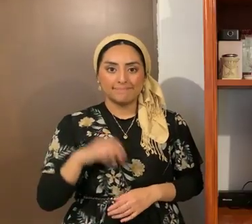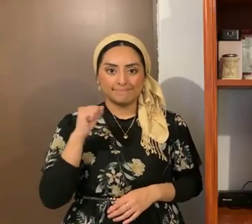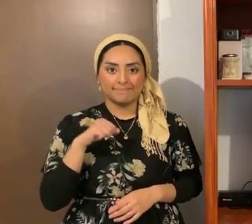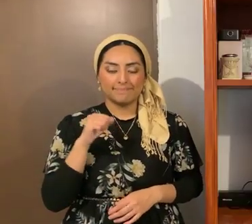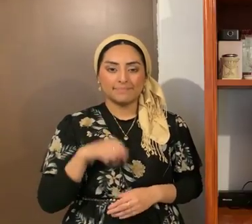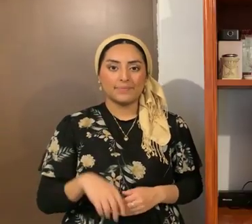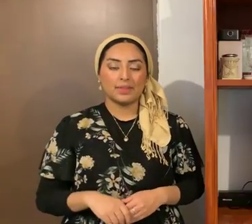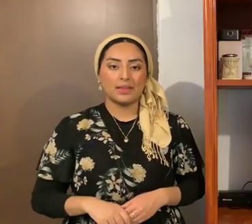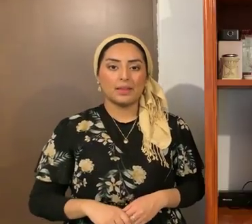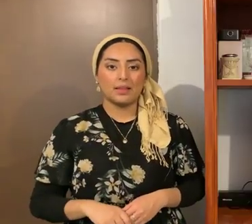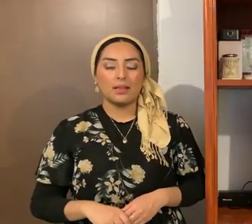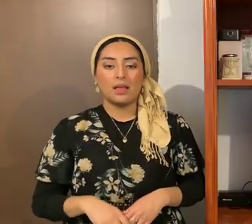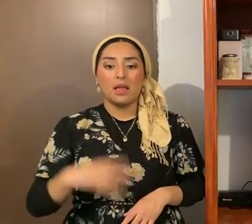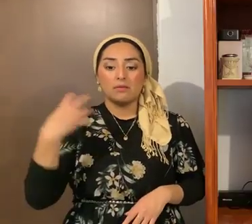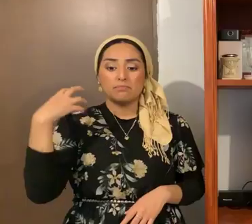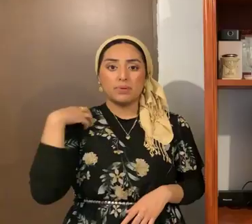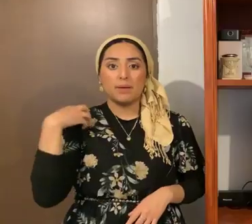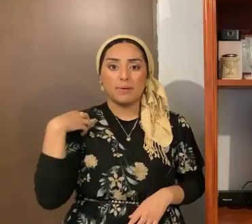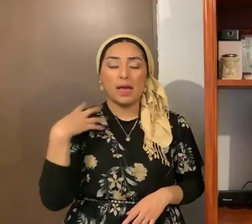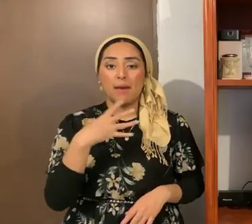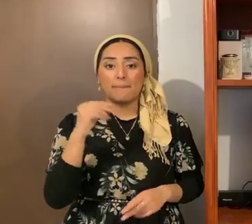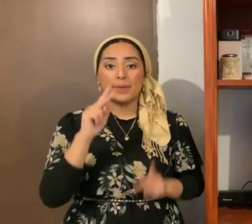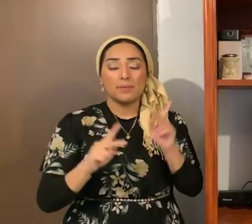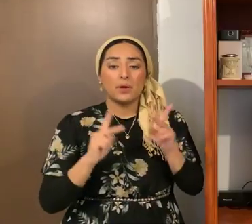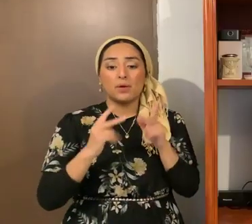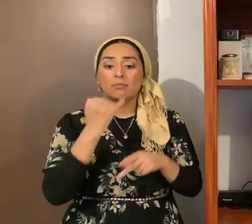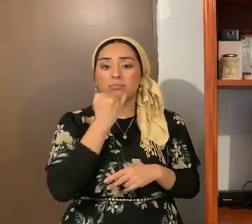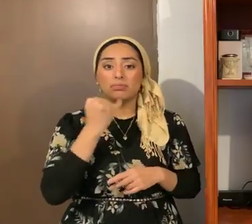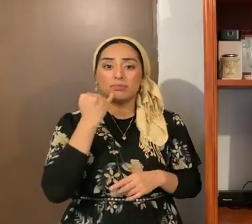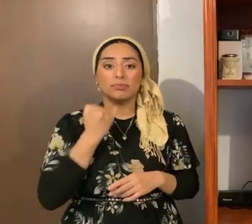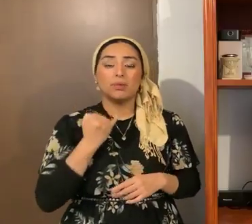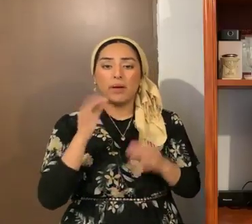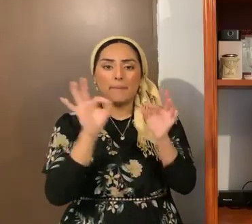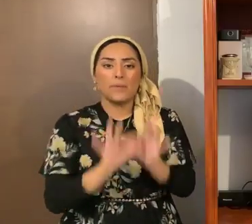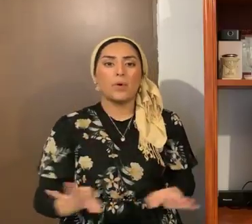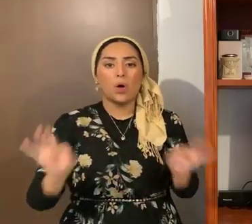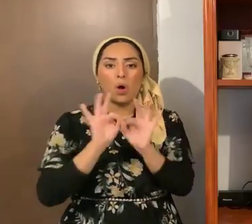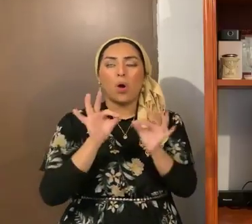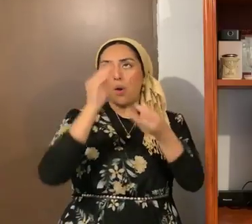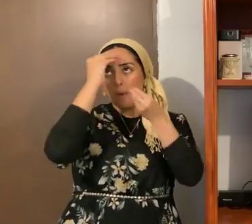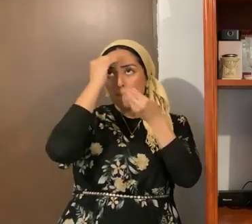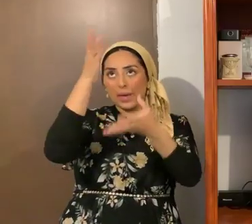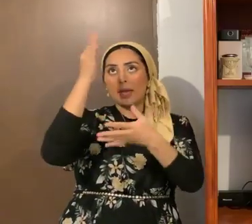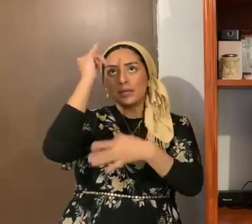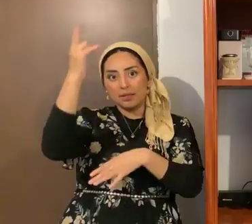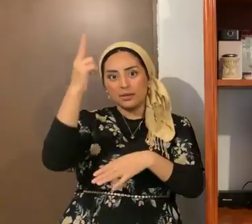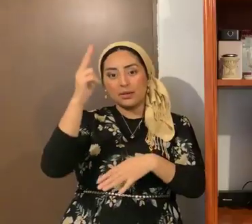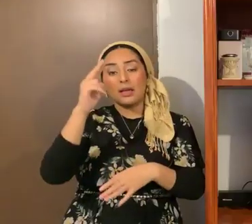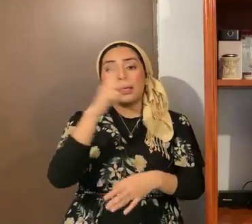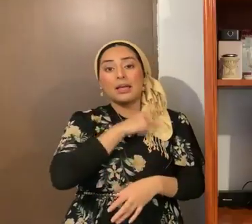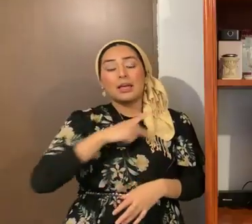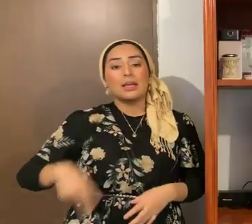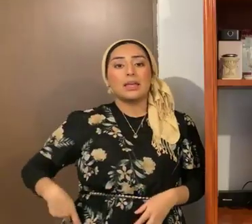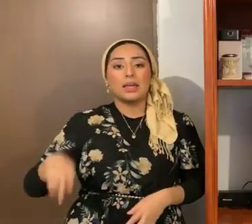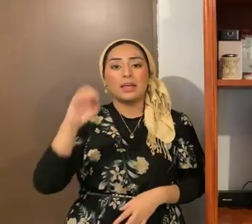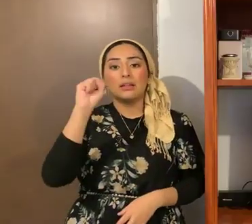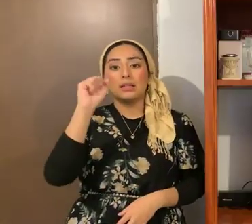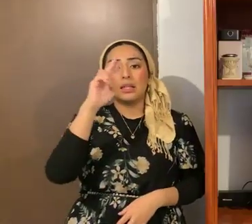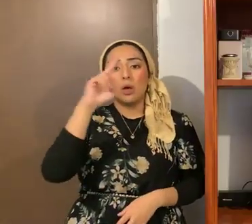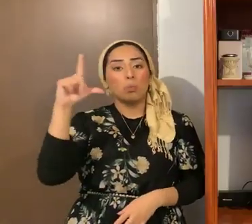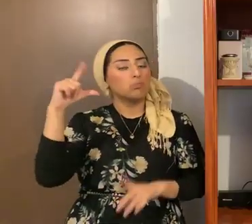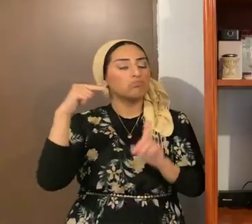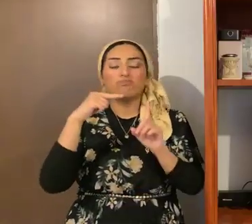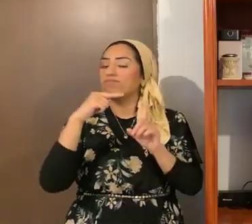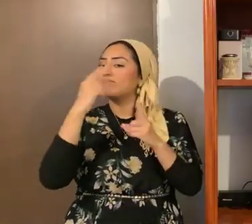¿Sí? El líder y el pueblo en obediencia. En el caso del rey Shaul, él no obedeció al